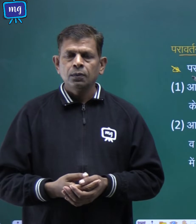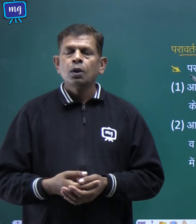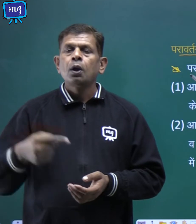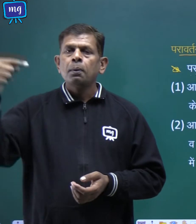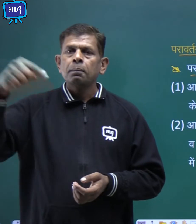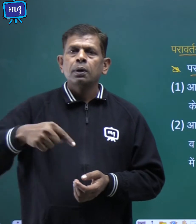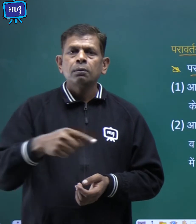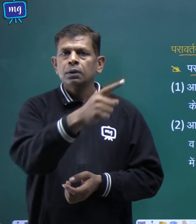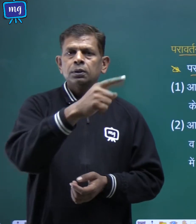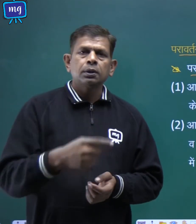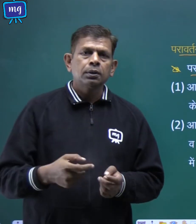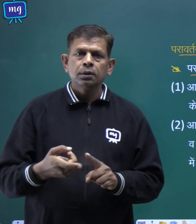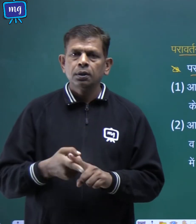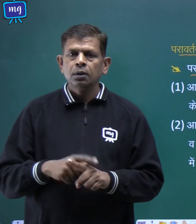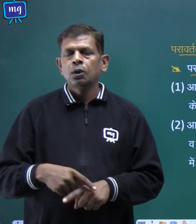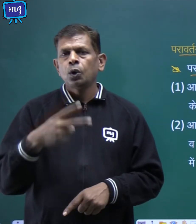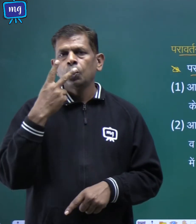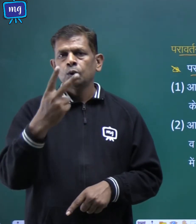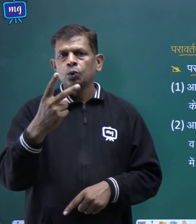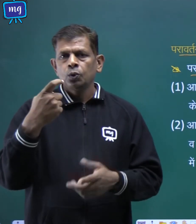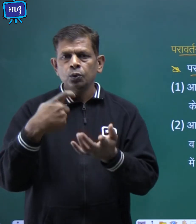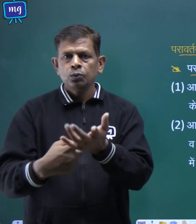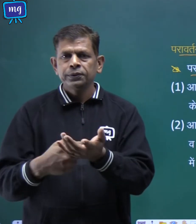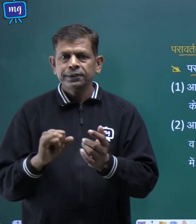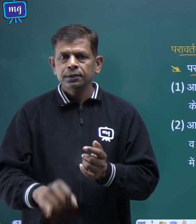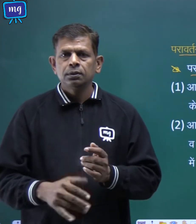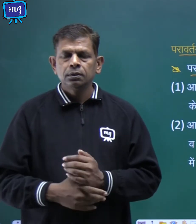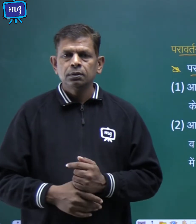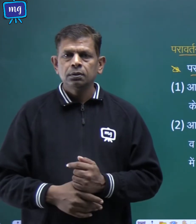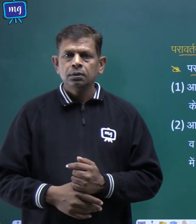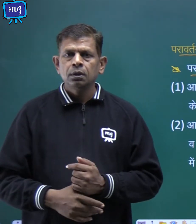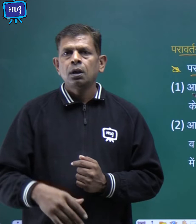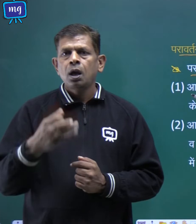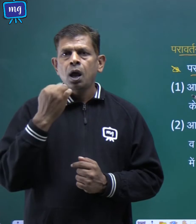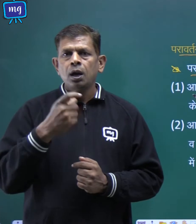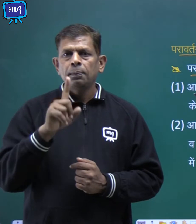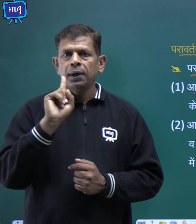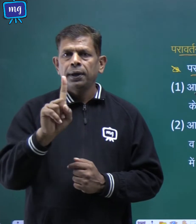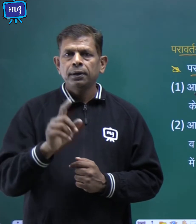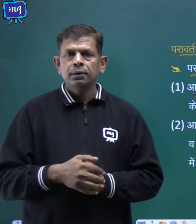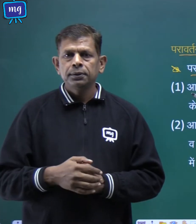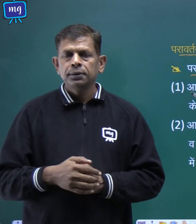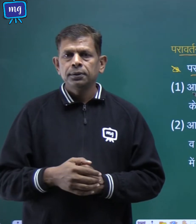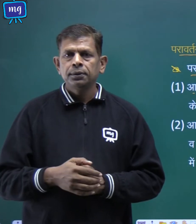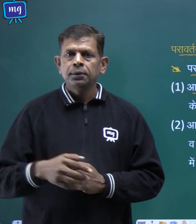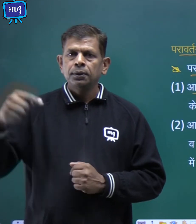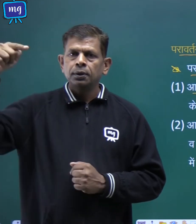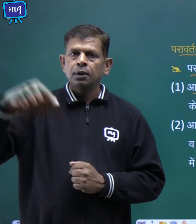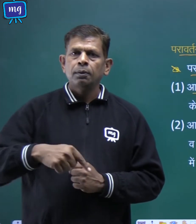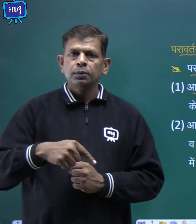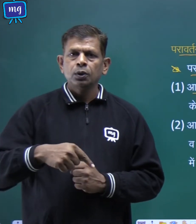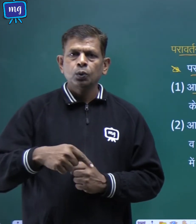परावर्तन के 2 नियम हैं। नंबर 1, आपतन